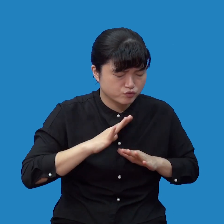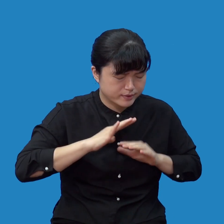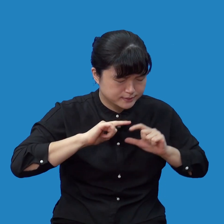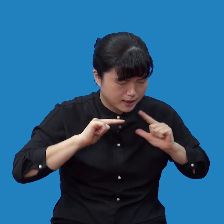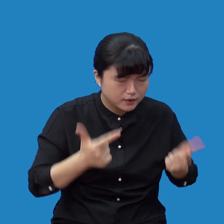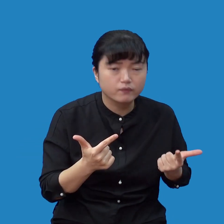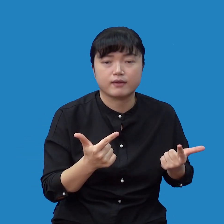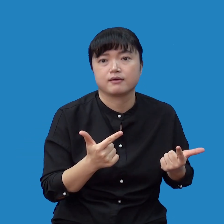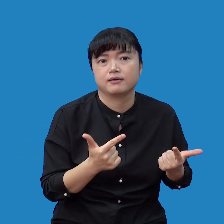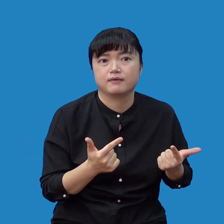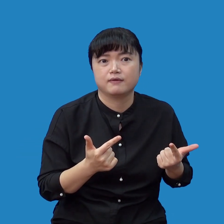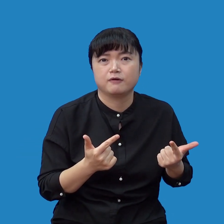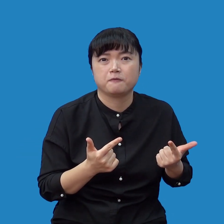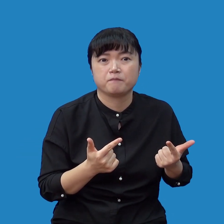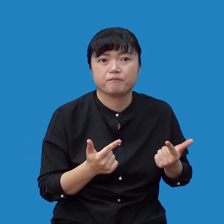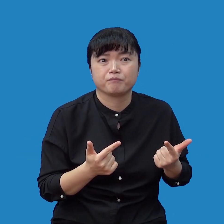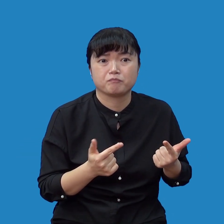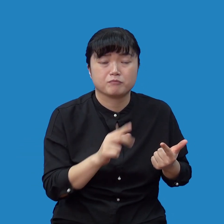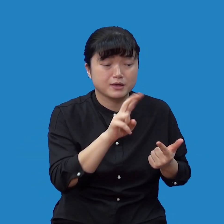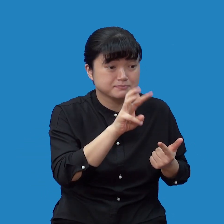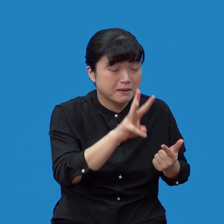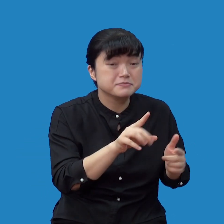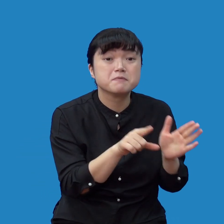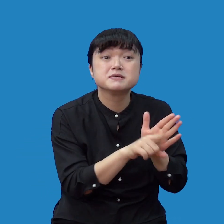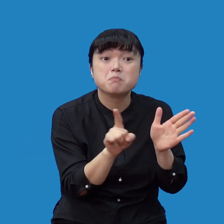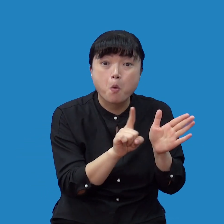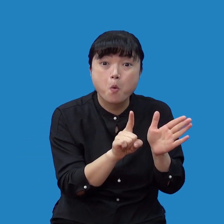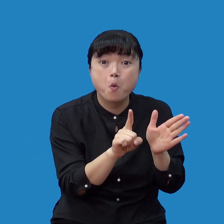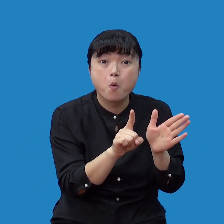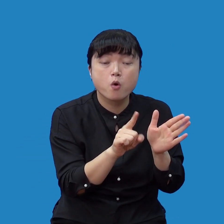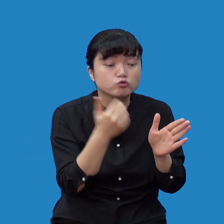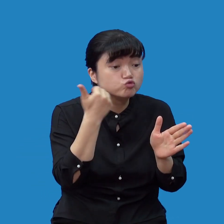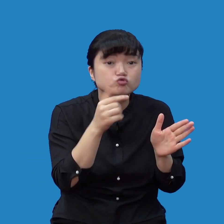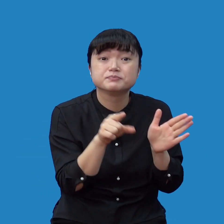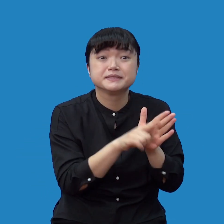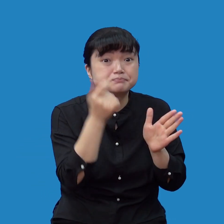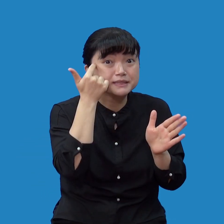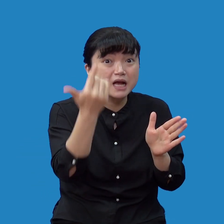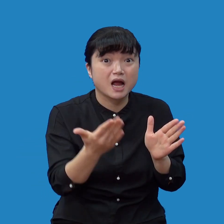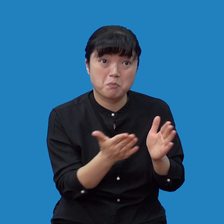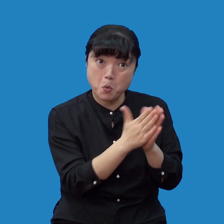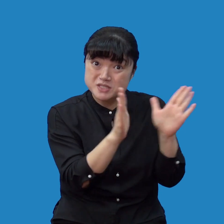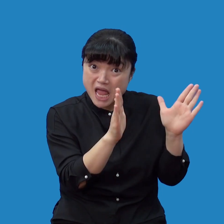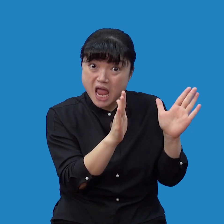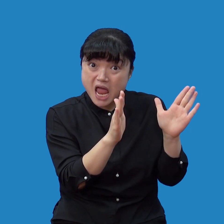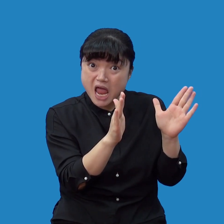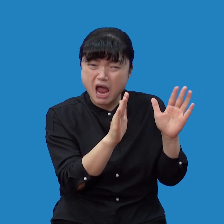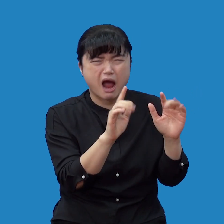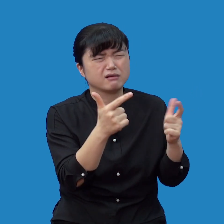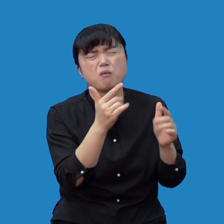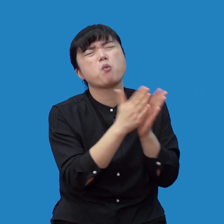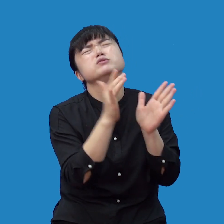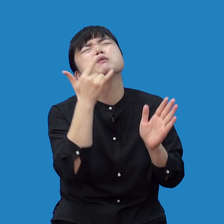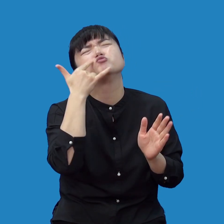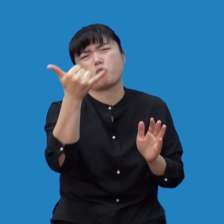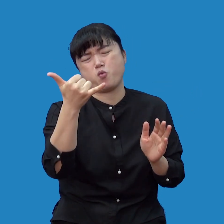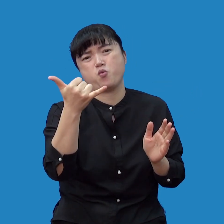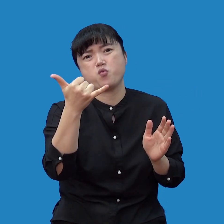아니하였다. 이 23절의 믿음은 누구의 믿음입니까? 모세의 부모의